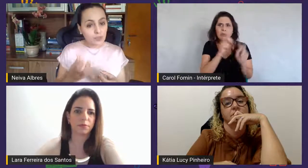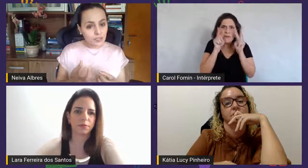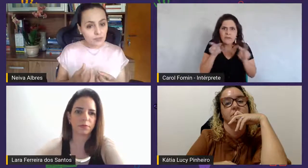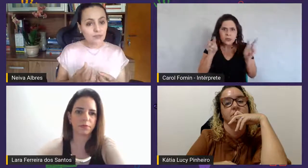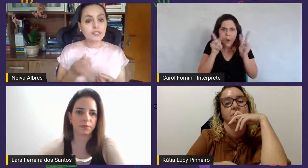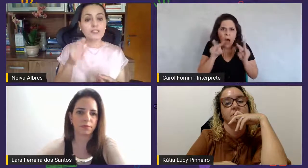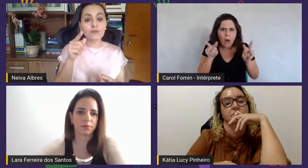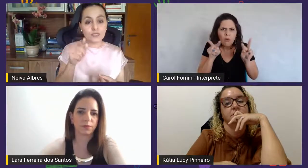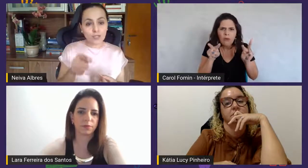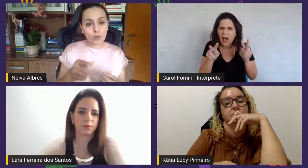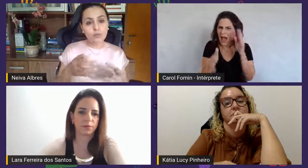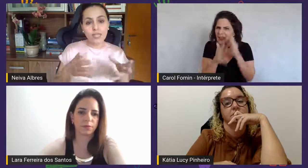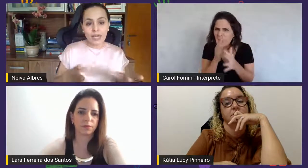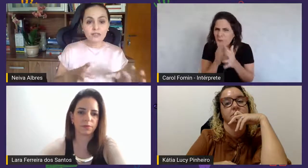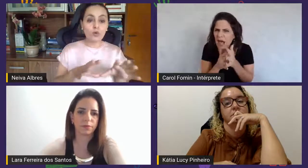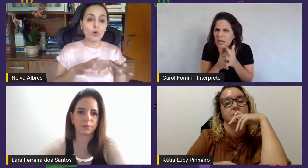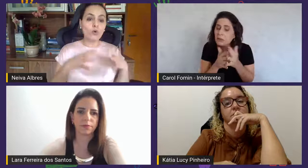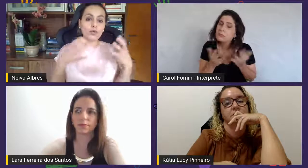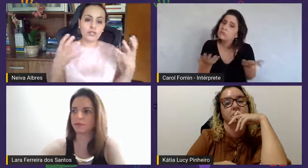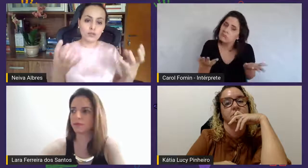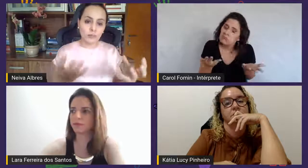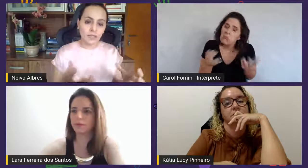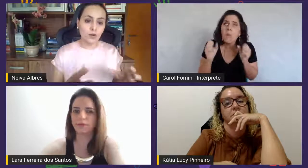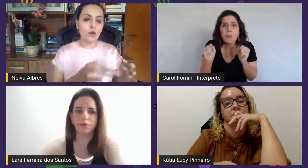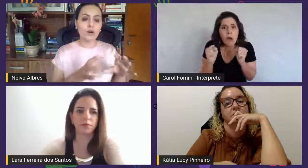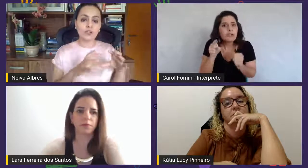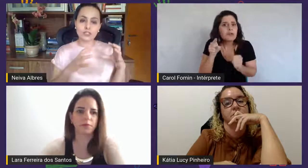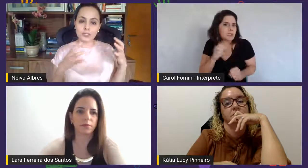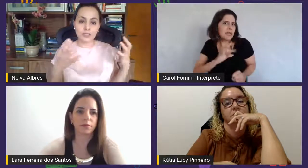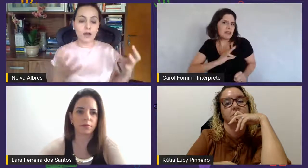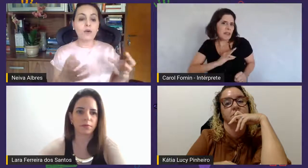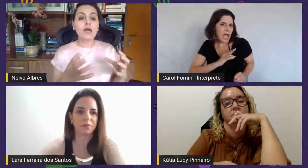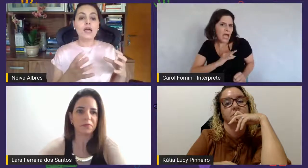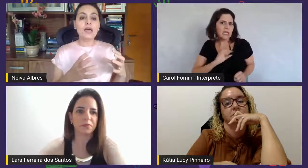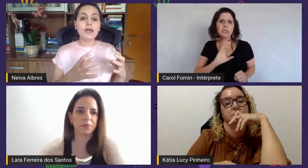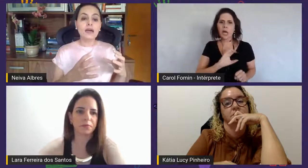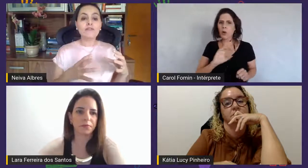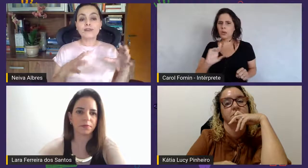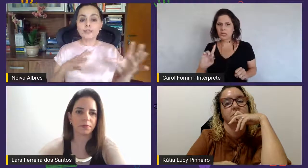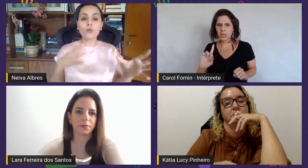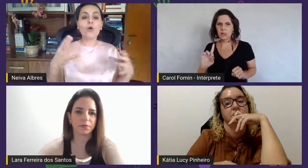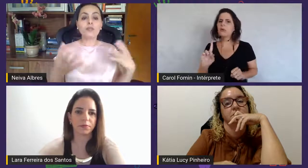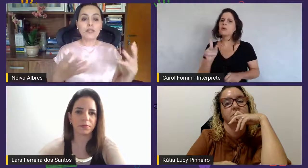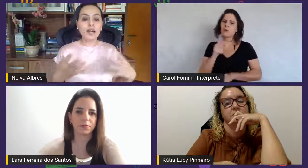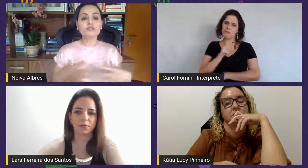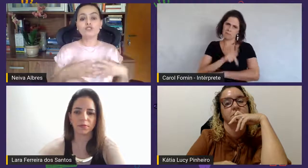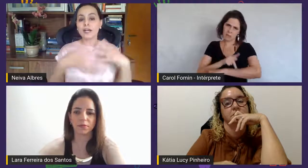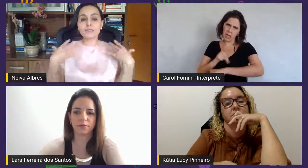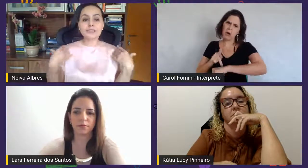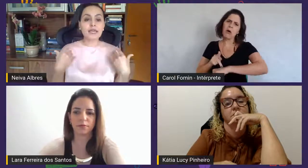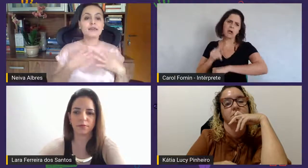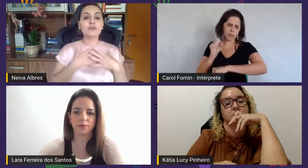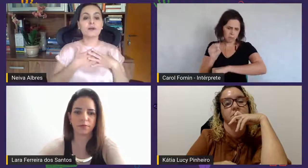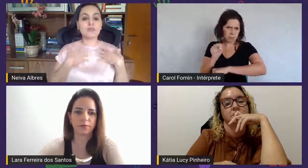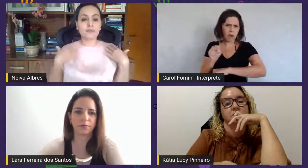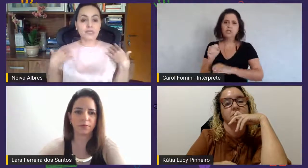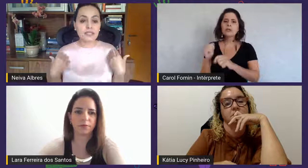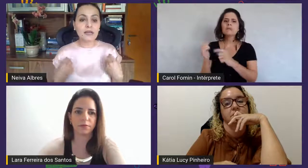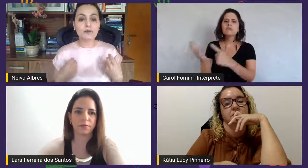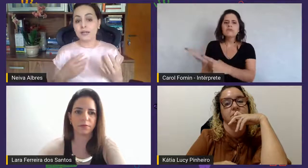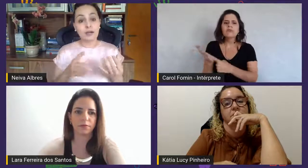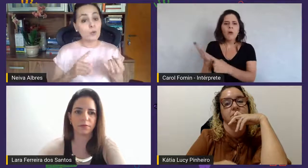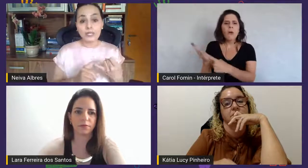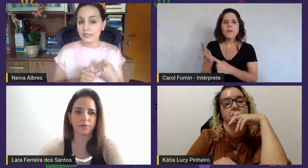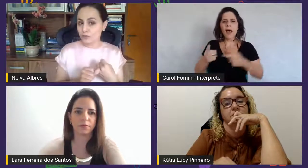é possível, sim, você como técnico, como coordenadora pedagógica, tal, fazer um combinado de camiseta, uma coisa